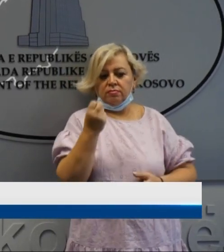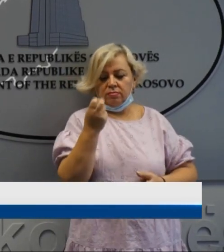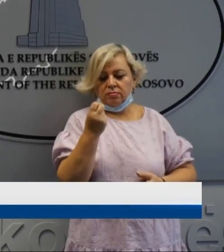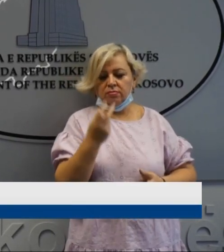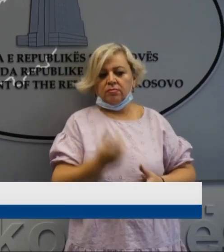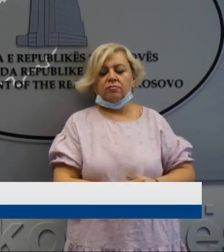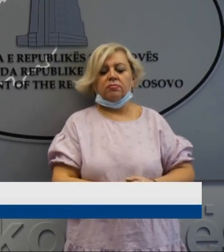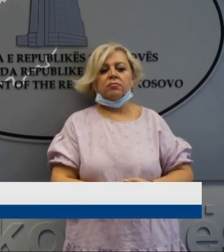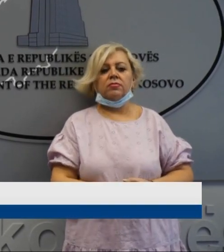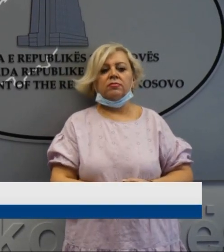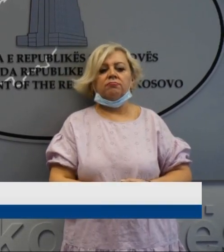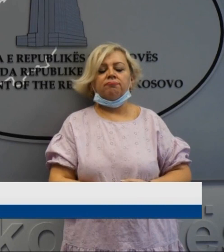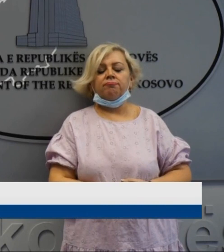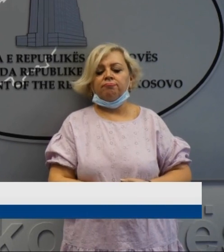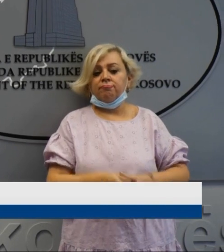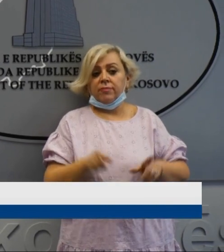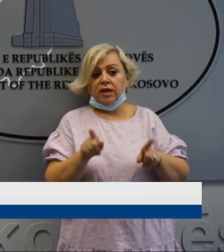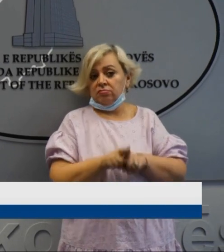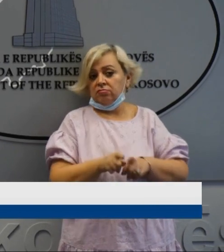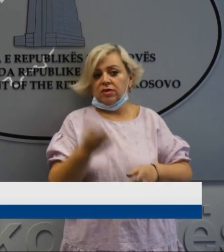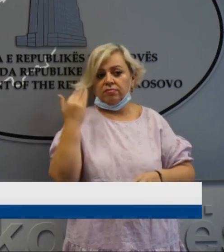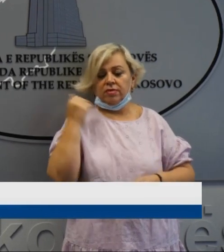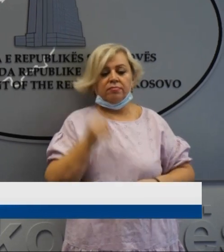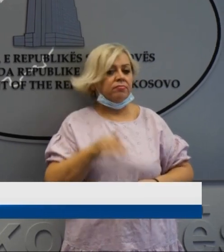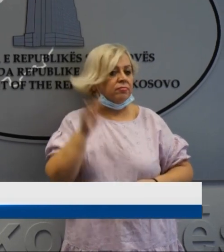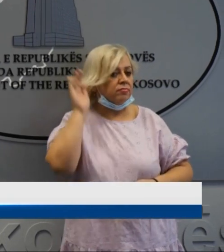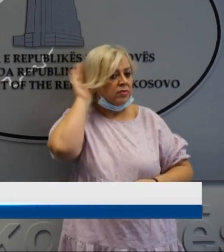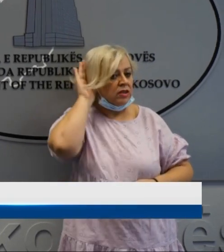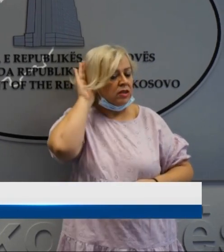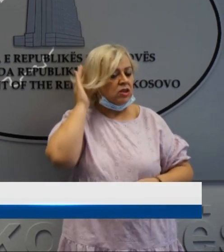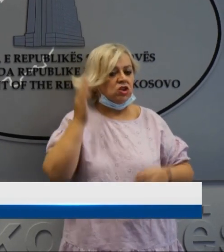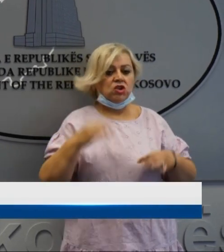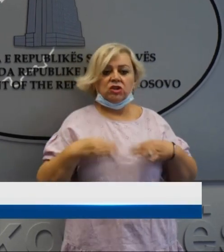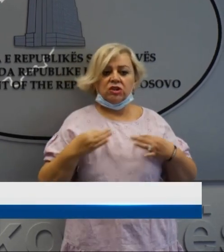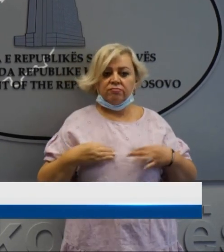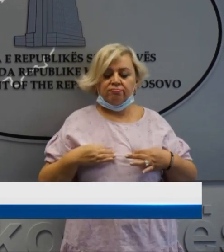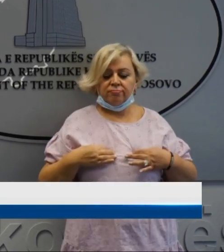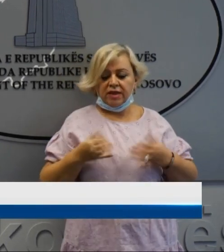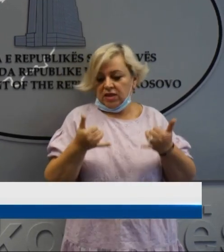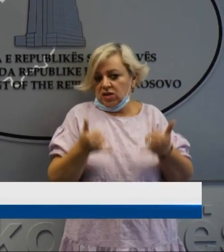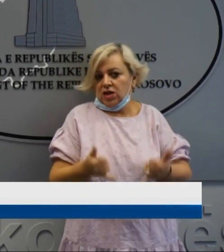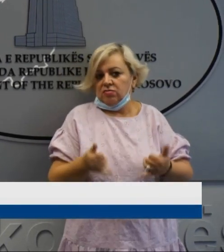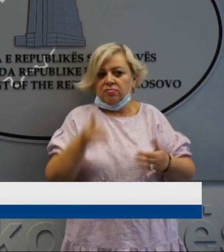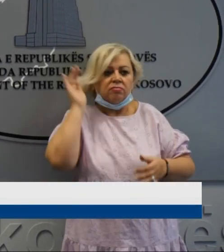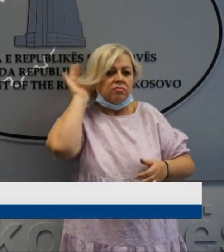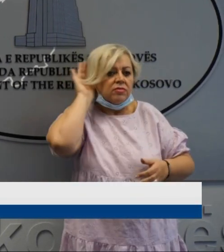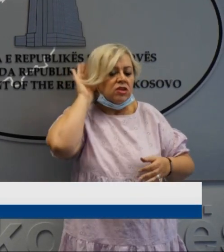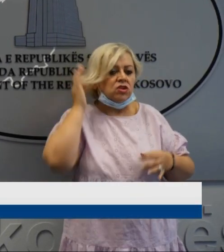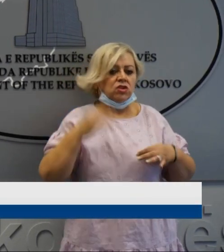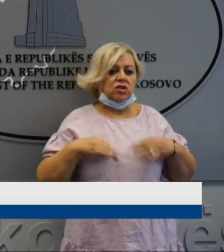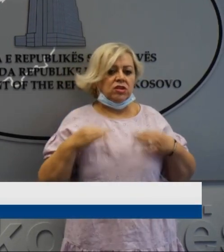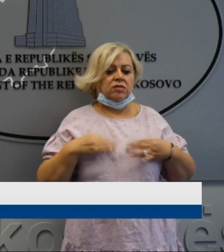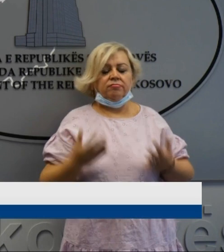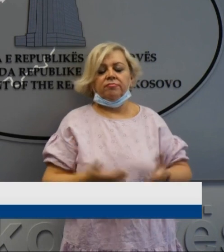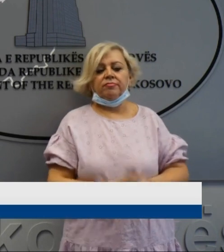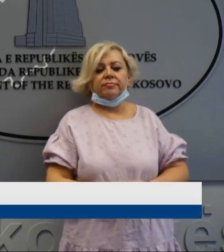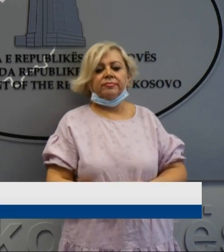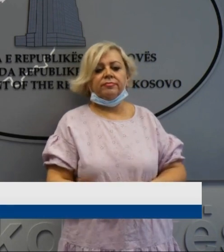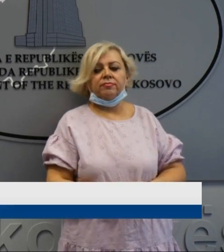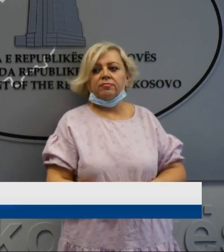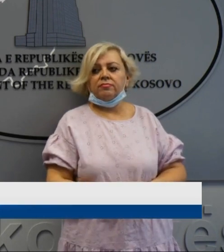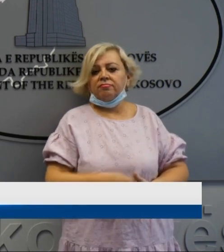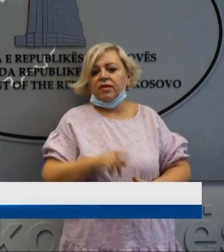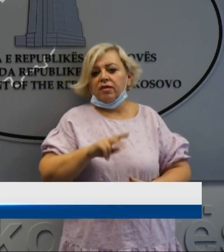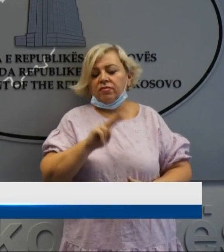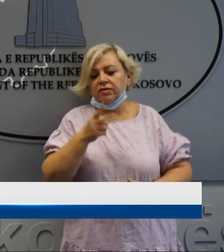Komunën e Prishtinës, edhe kur ka qenë minister në qeverinë Kurti 1, edhe tani minister në qeverinë Kurti 2.